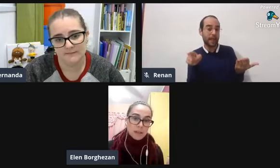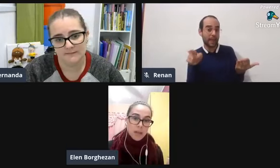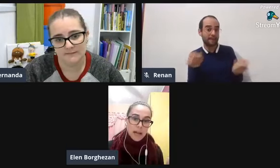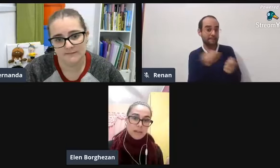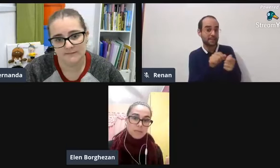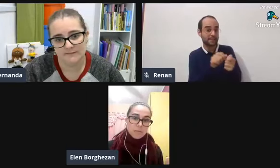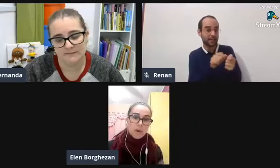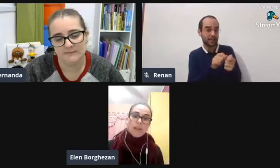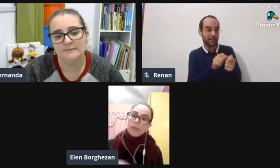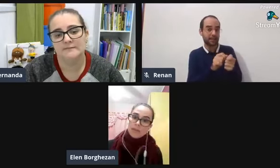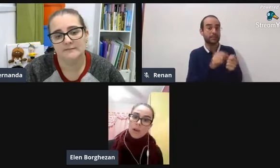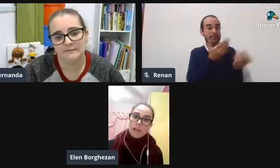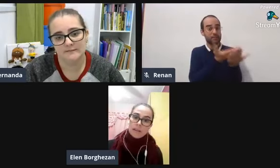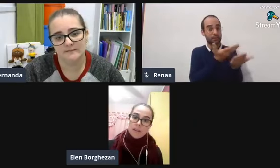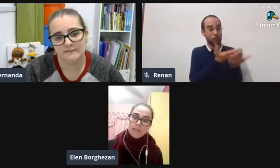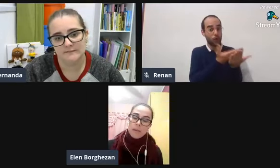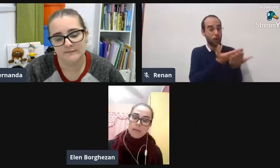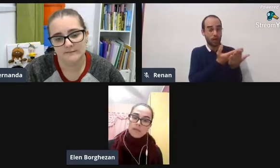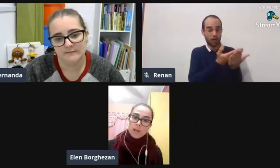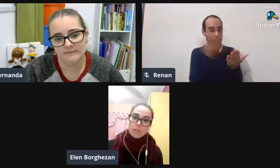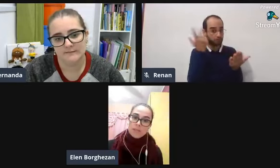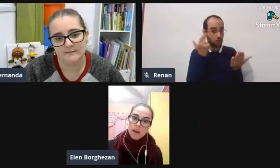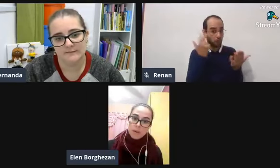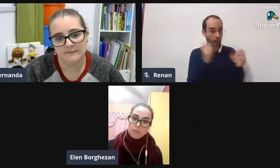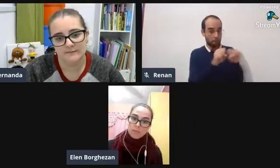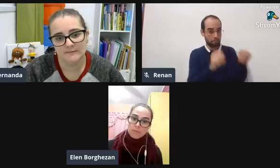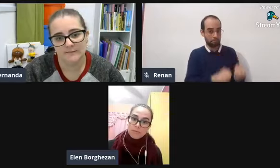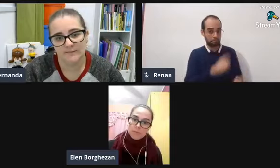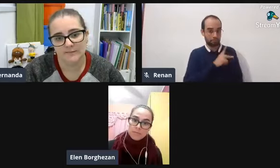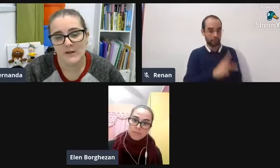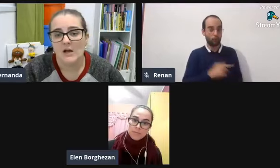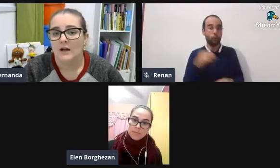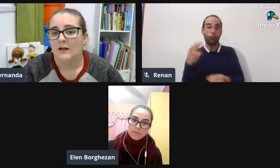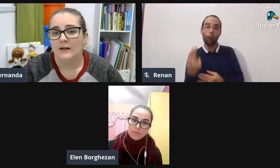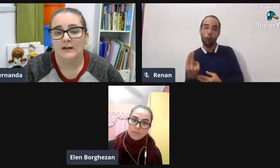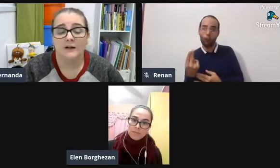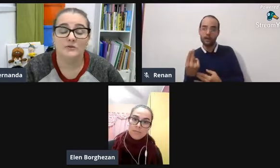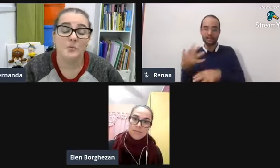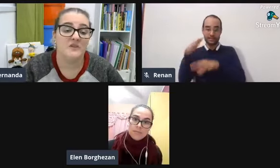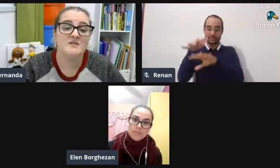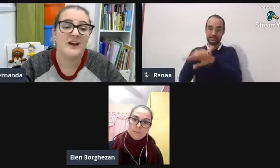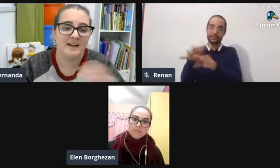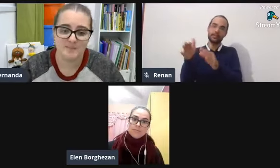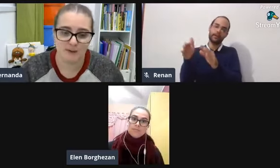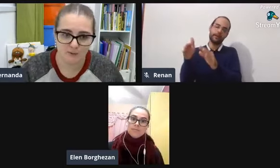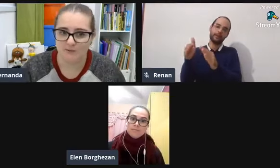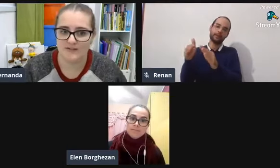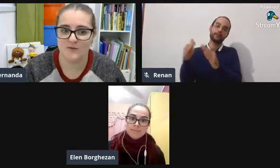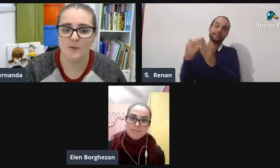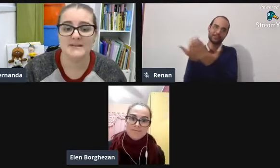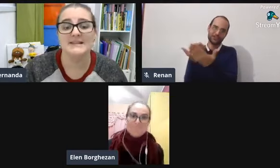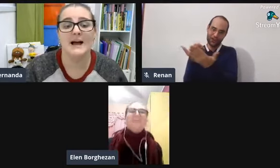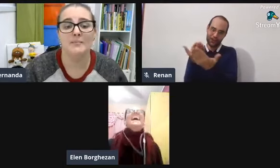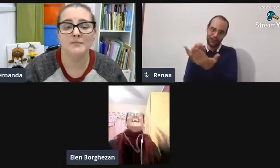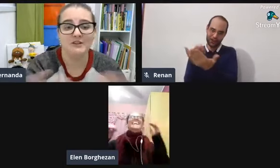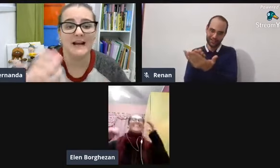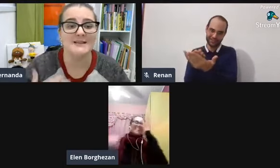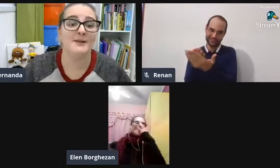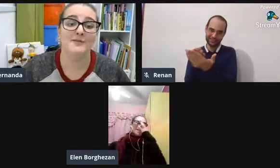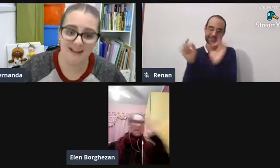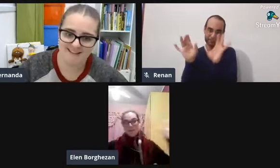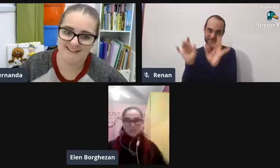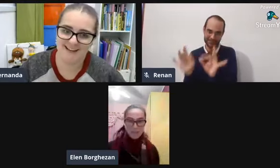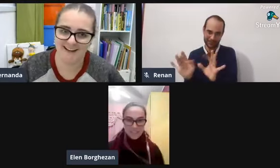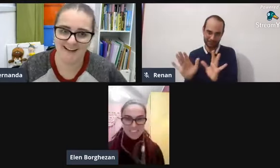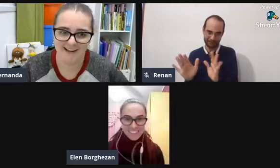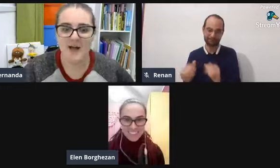escola regular ou ele vai para a escola especial? Tu me fez várias perguntas. Vou começar de trás